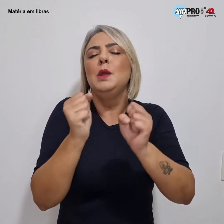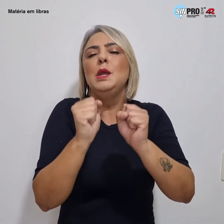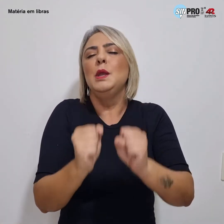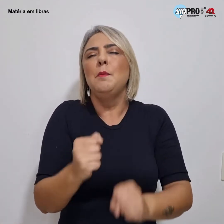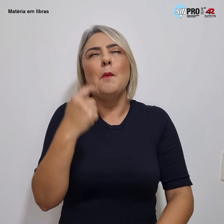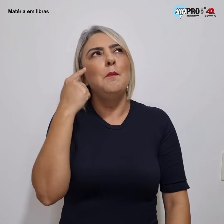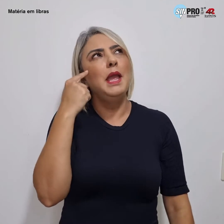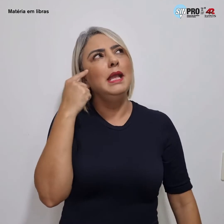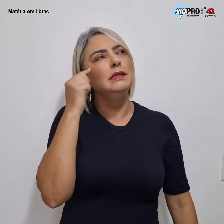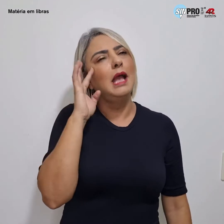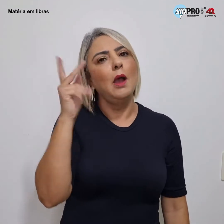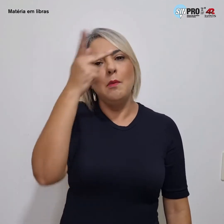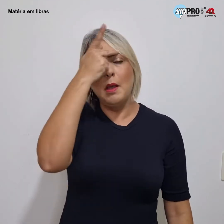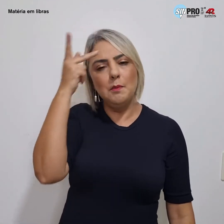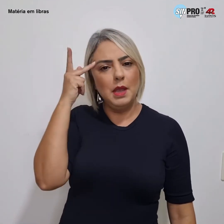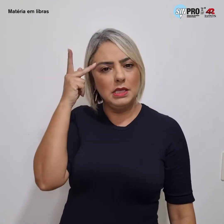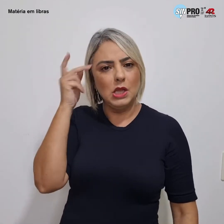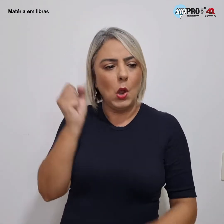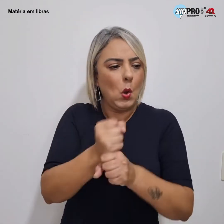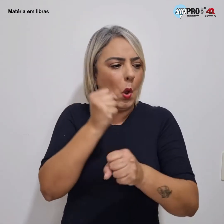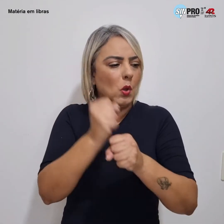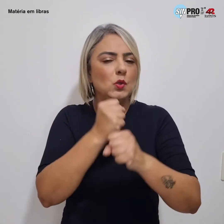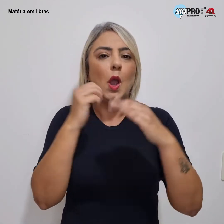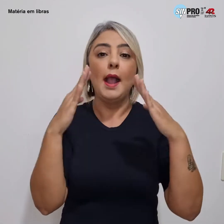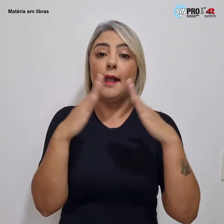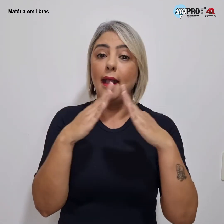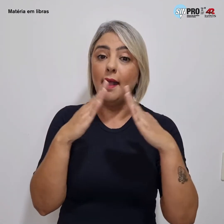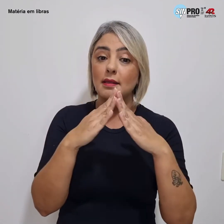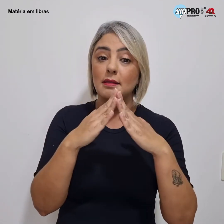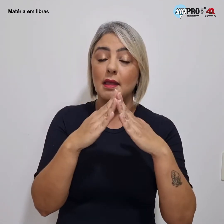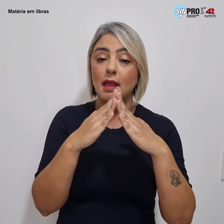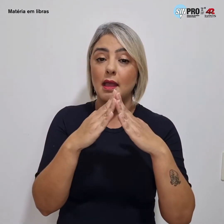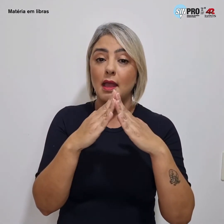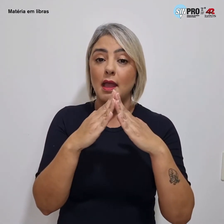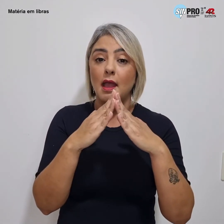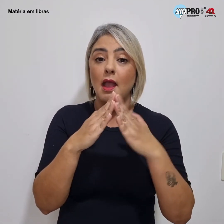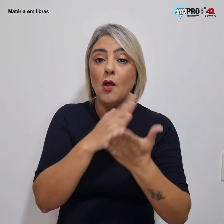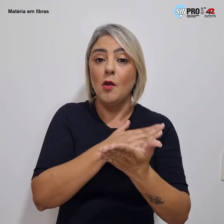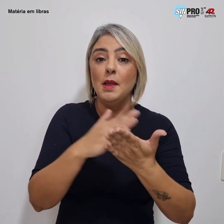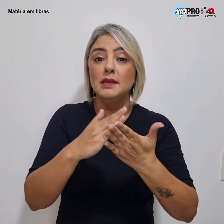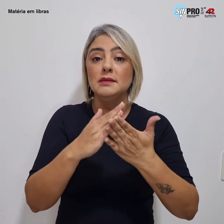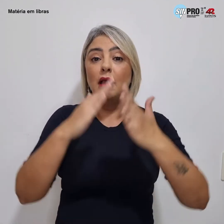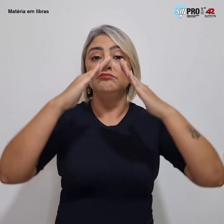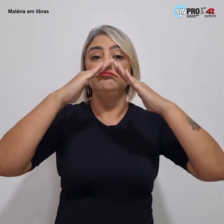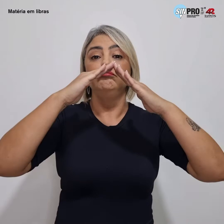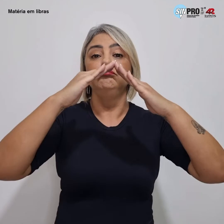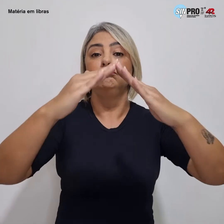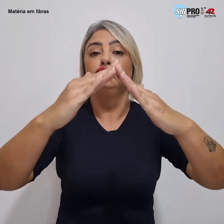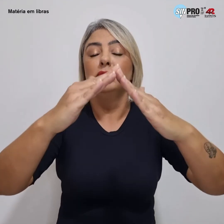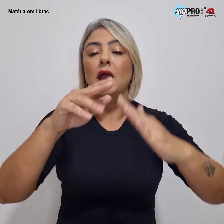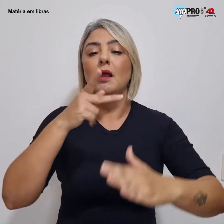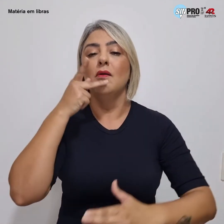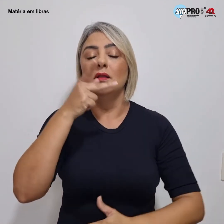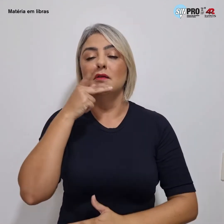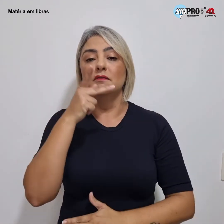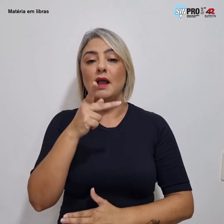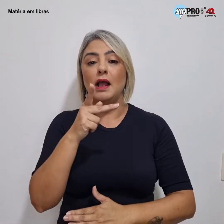se pode imaginar alguém construir uma casa começando pelo telhado? Quando falo